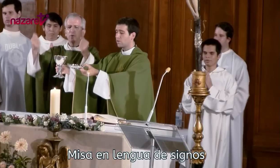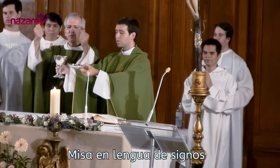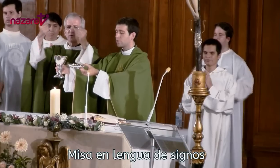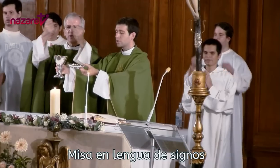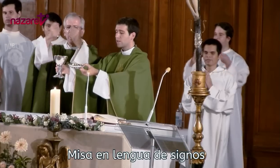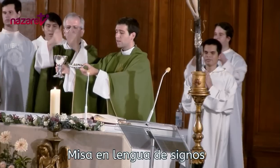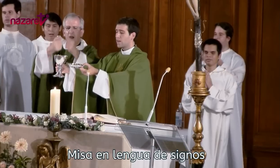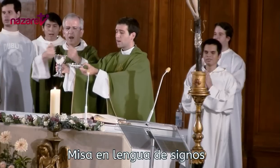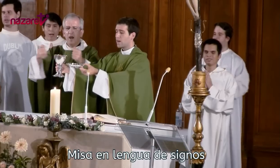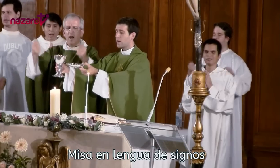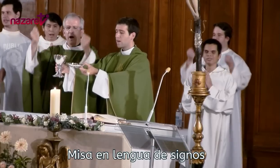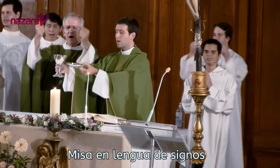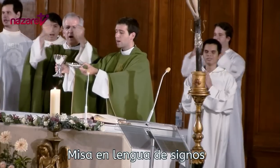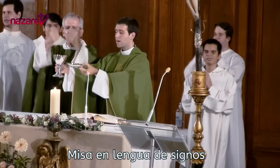siglos.